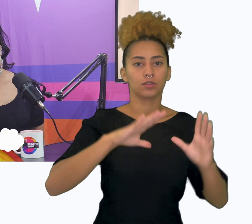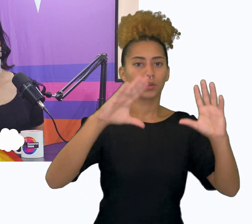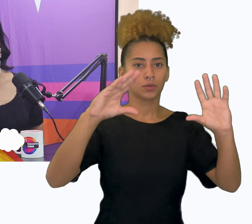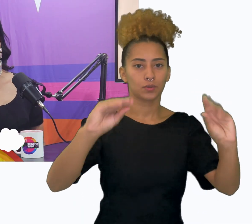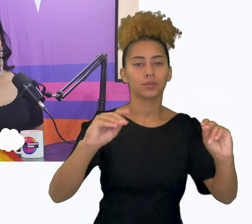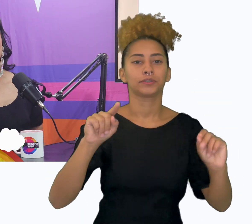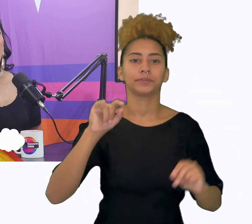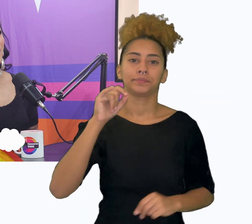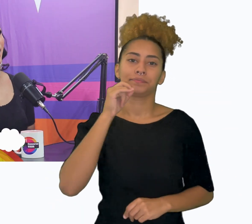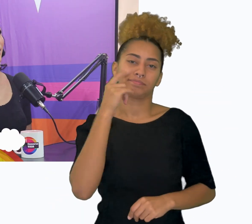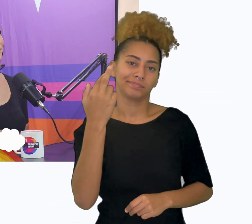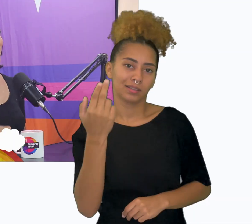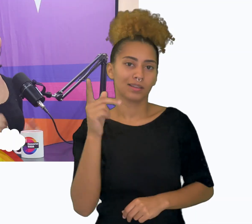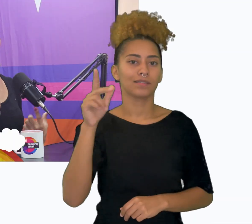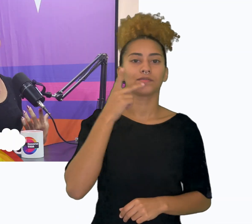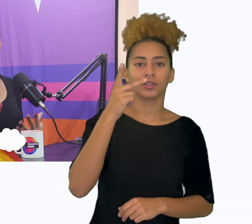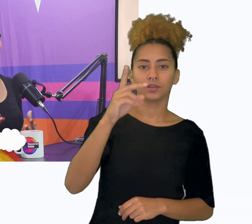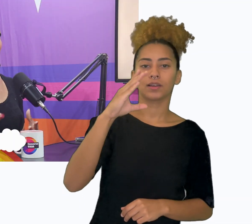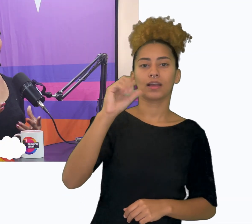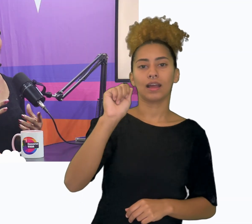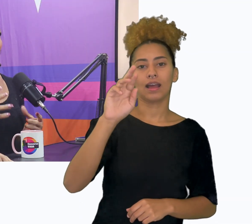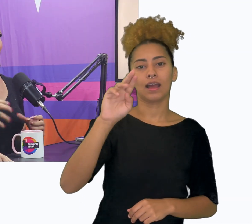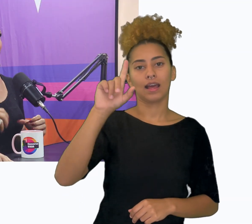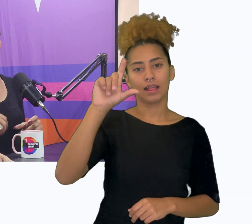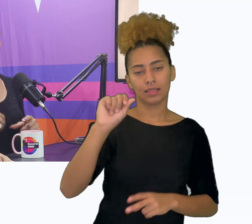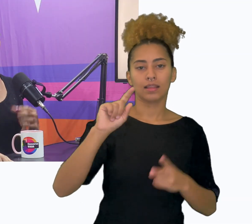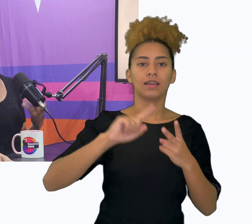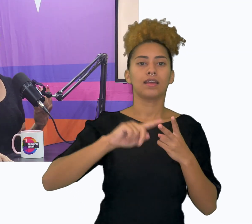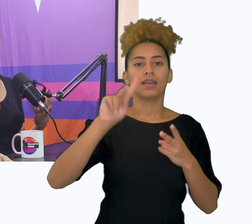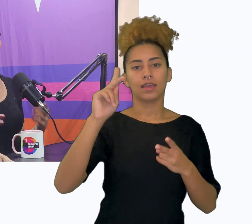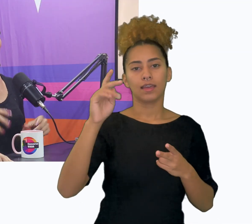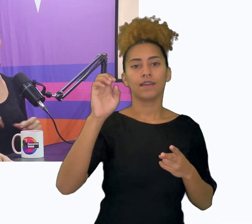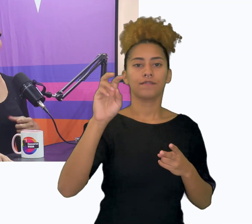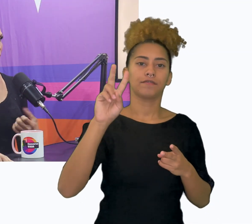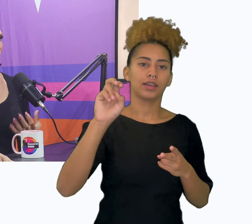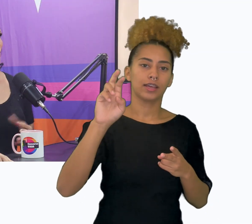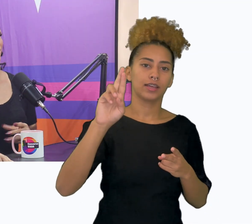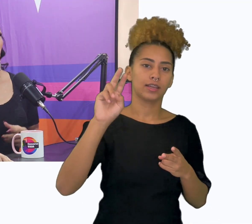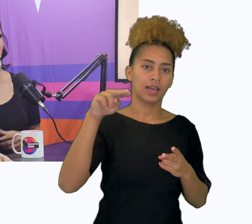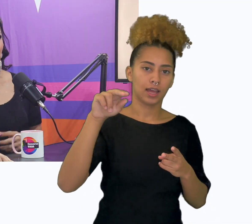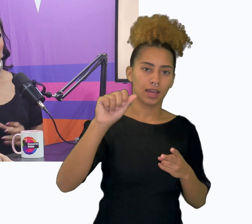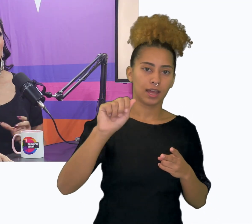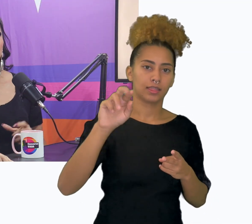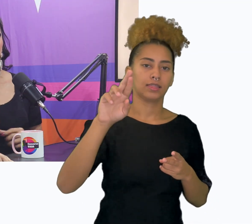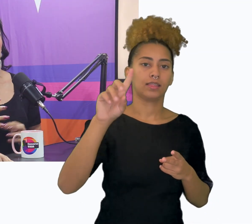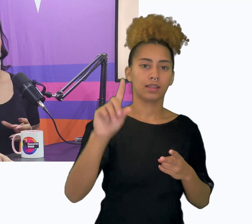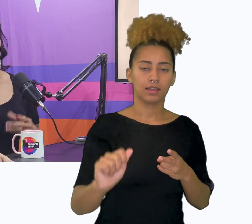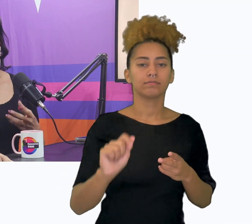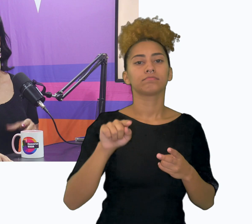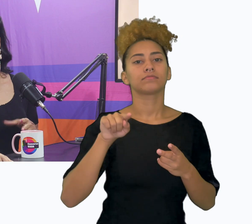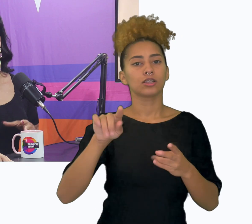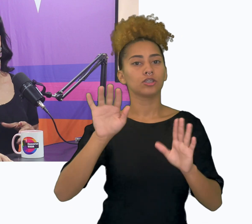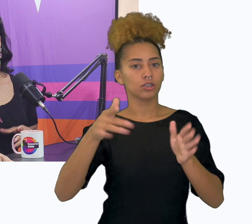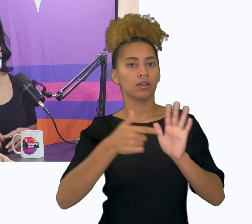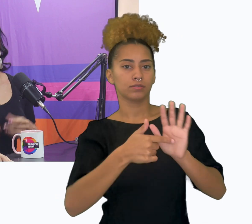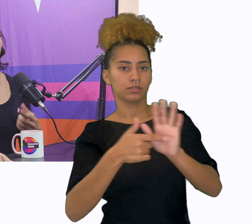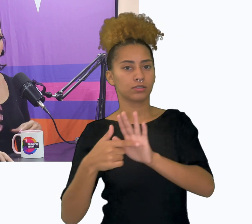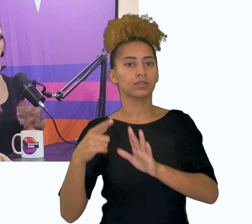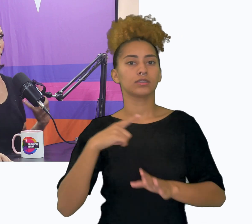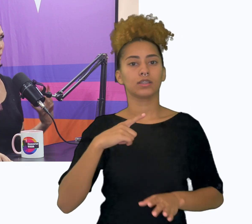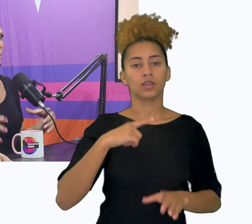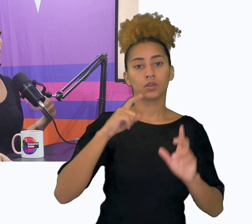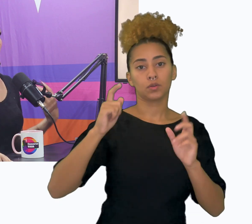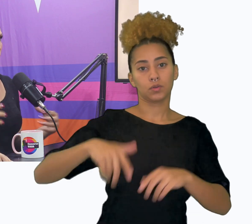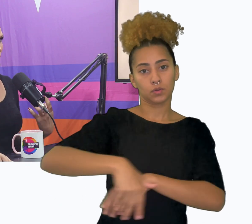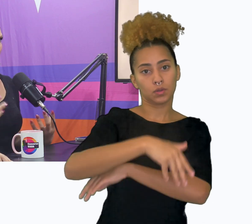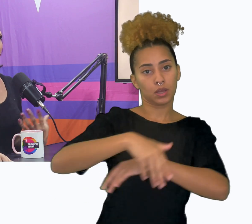né? Que é justamente a Carla Colares, a Everarda ainda não artisticamente, mas também já se montava para alguns eventos do José Valdo, que sempre